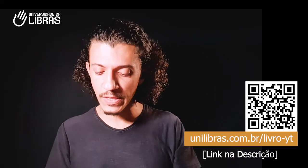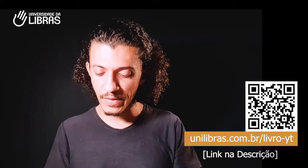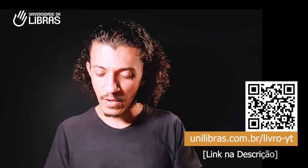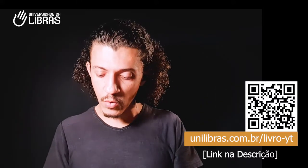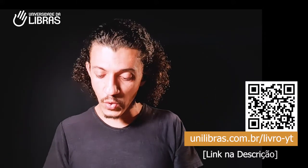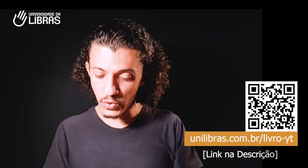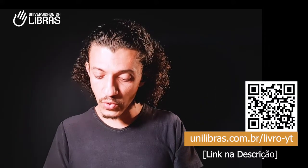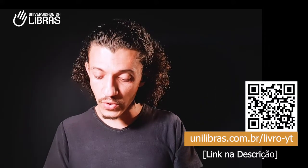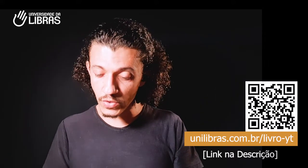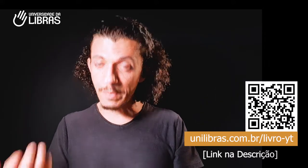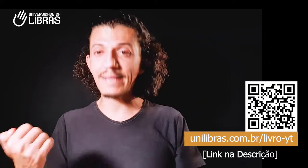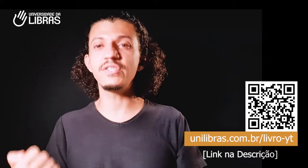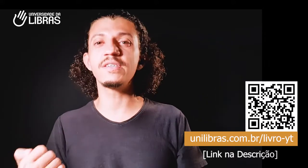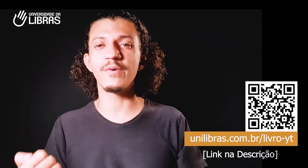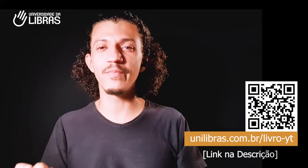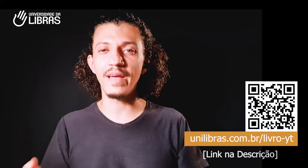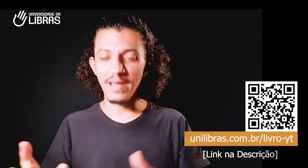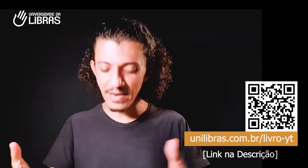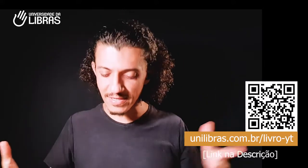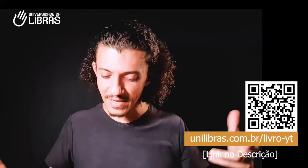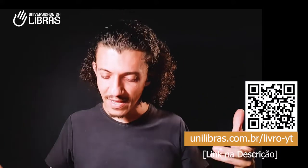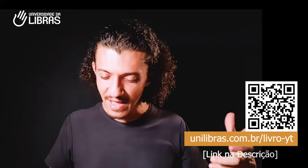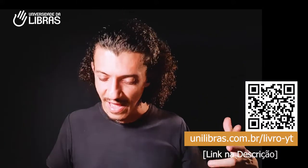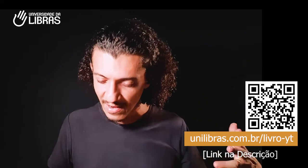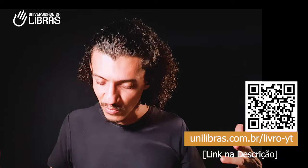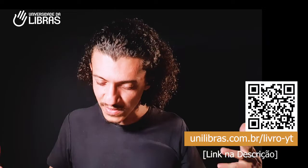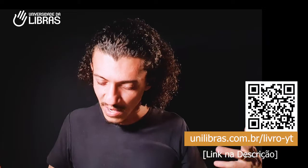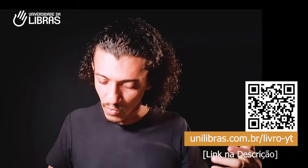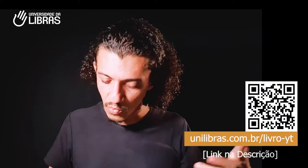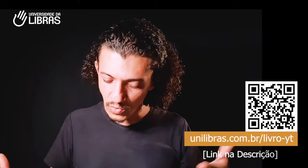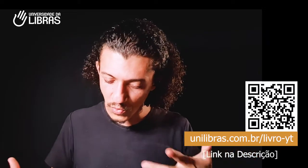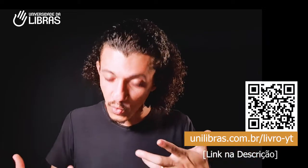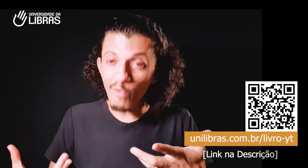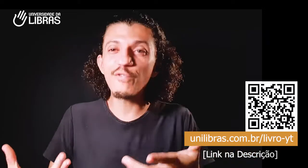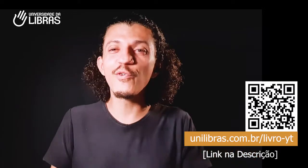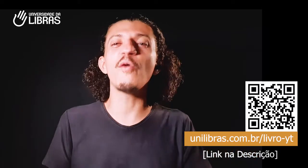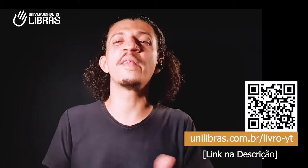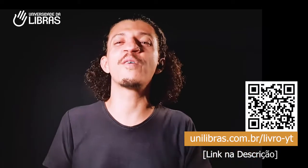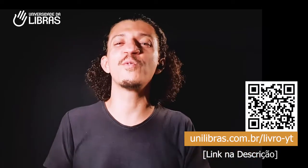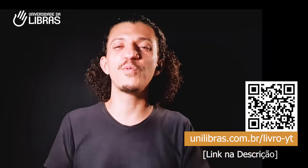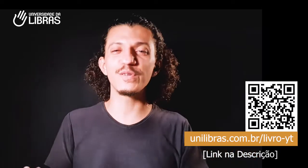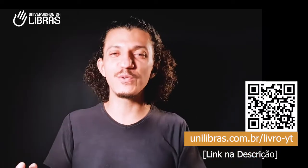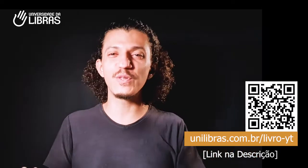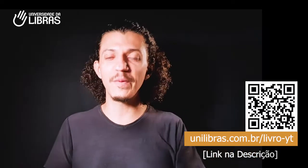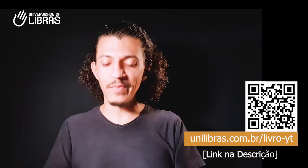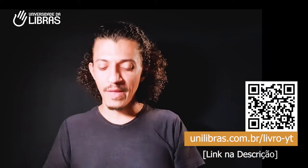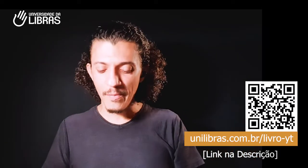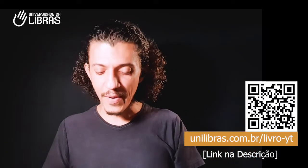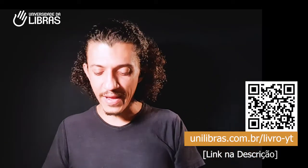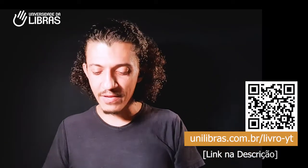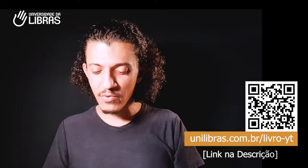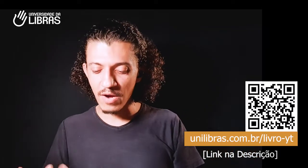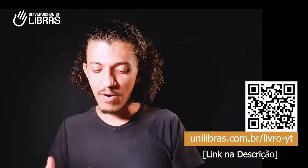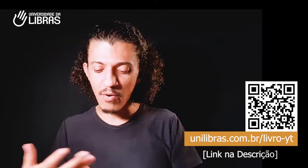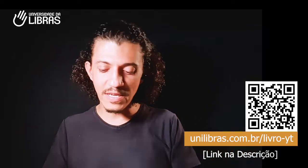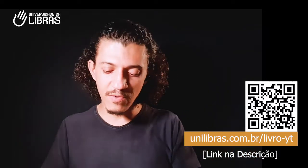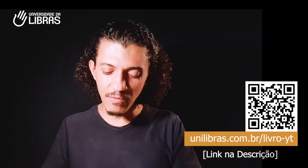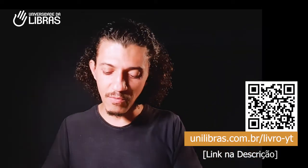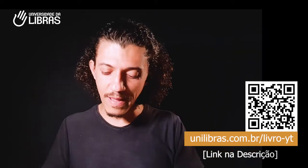surda os fundos dos batizam né eles nos dão um novo nome na cultura surda para com a qual eles